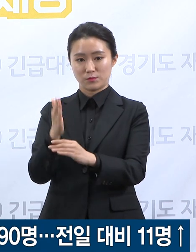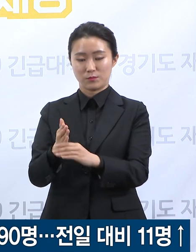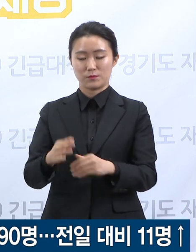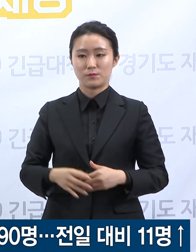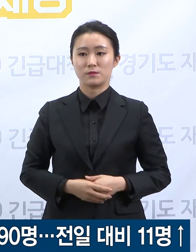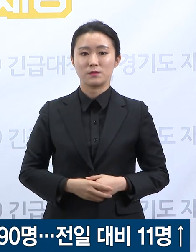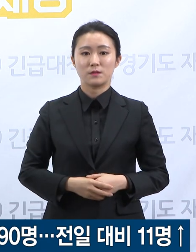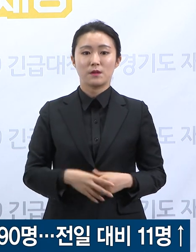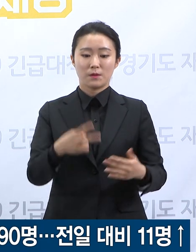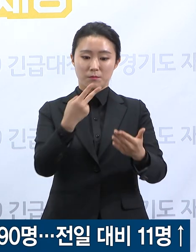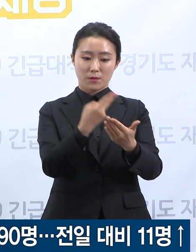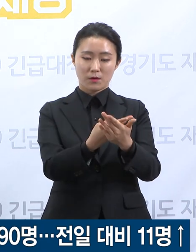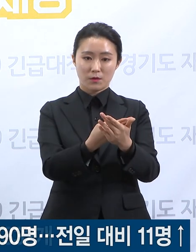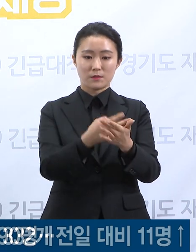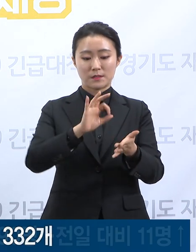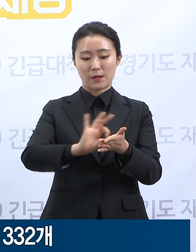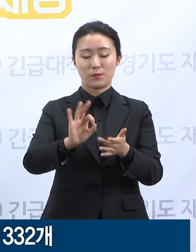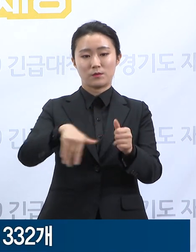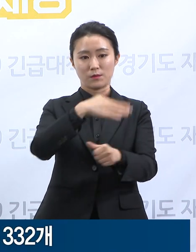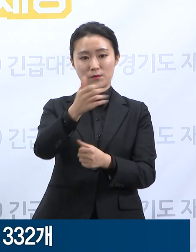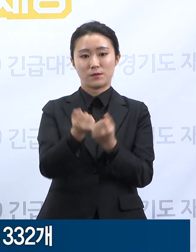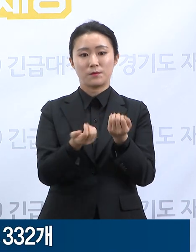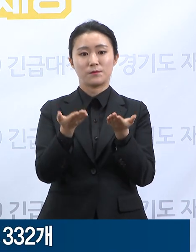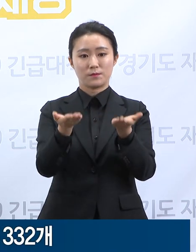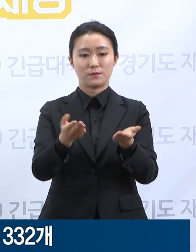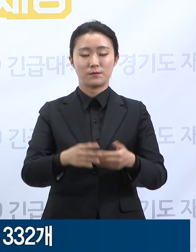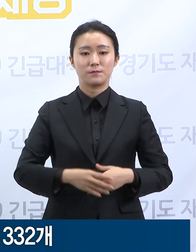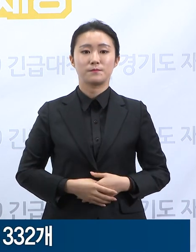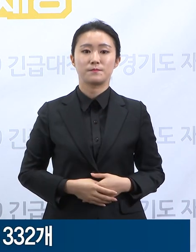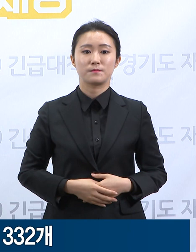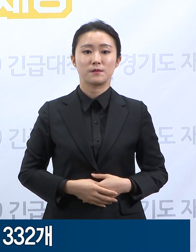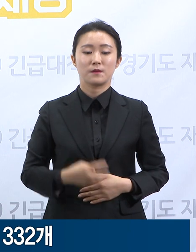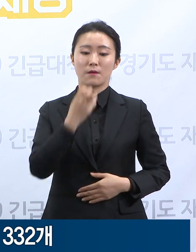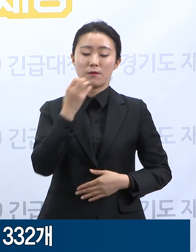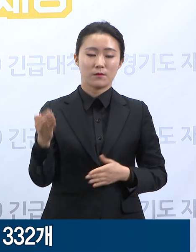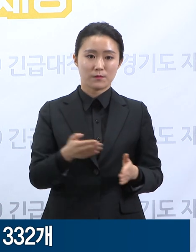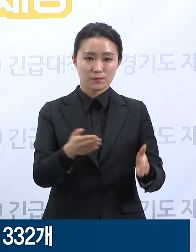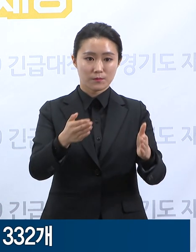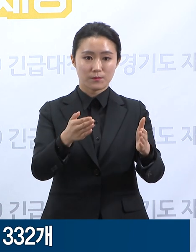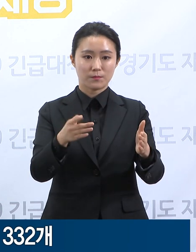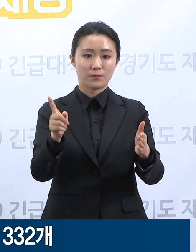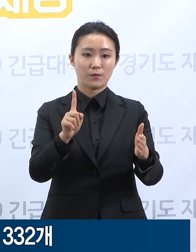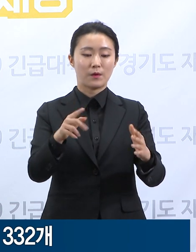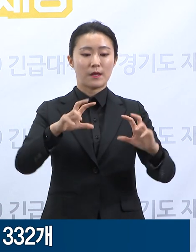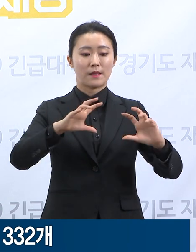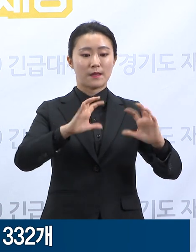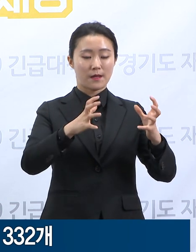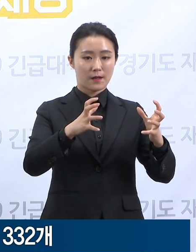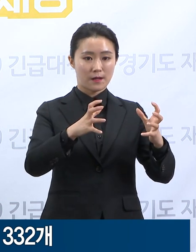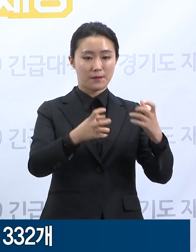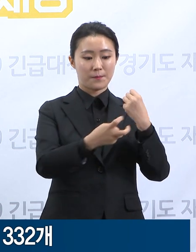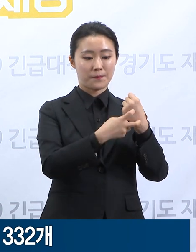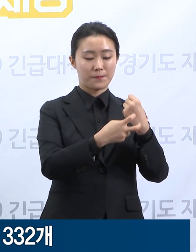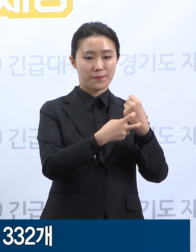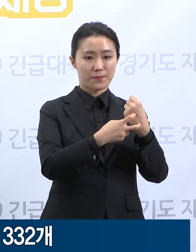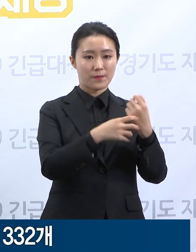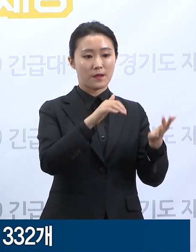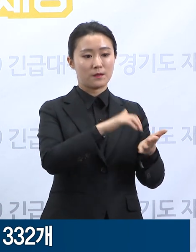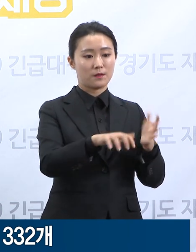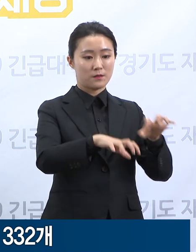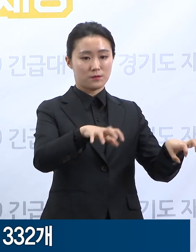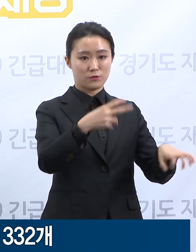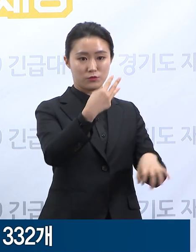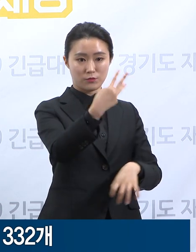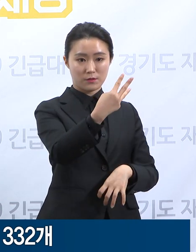경기도 병상 운영 현황입니다. 6월 19일 0시 기준 경기도는 국가지정 입원치료병상 운영병원